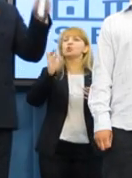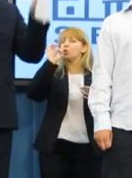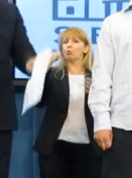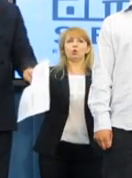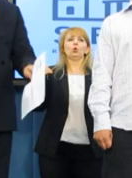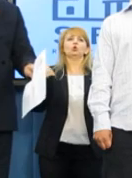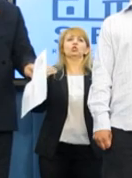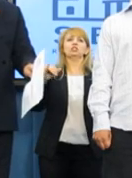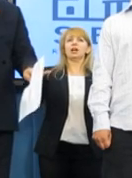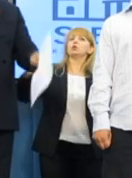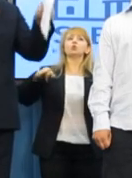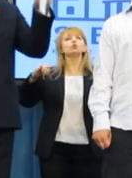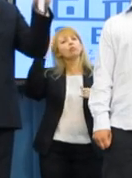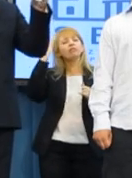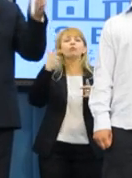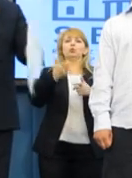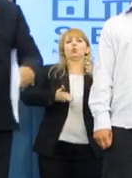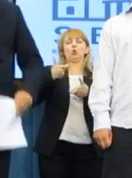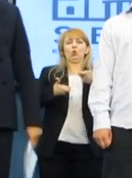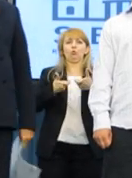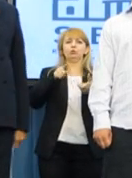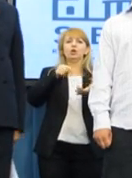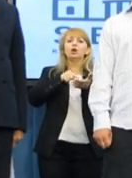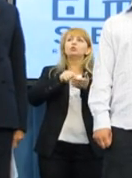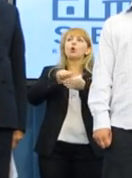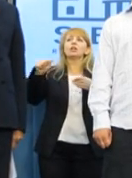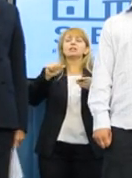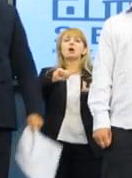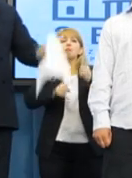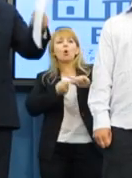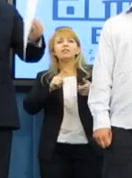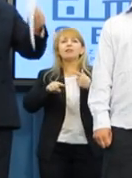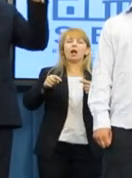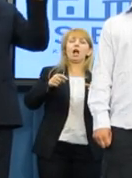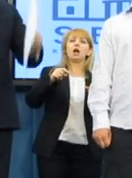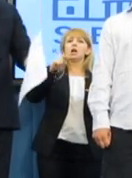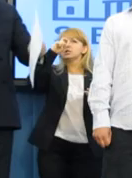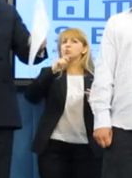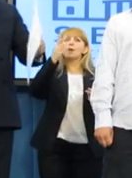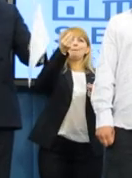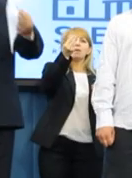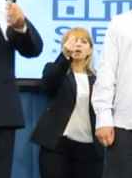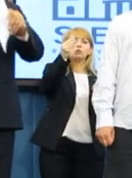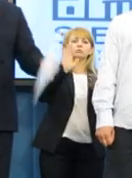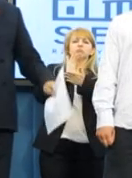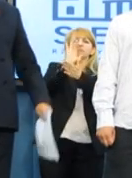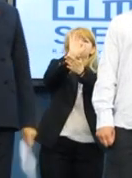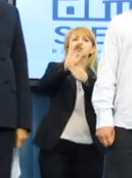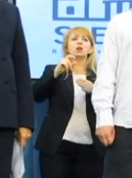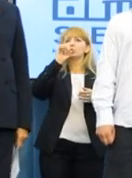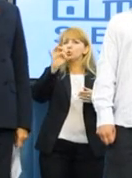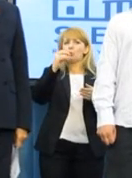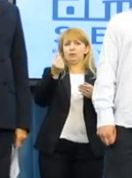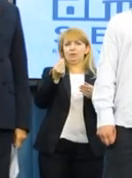polityka do niczego. To jest polityka po prostu, kiedy właśnie zły pieniądz wybiera lepszy pieniądz. To jest polityka właśnie partyjna, polityka, która nie ma nic wspólnego